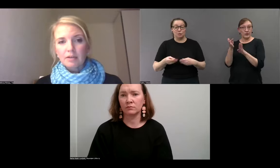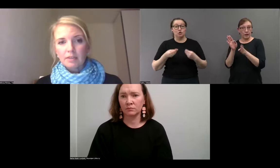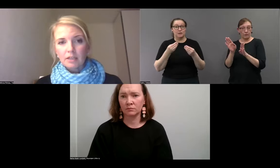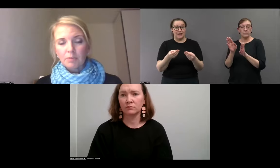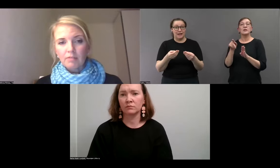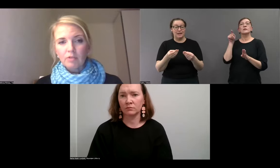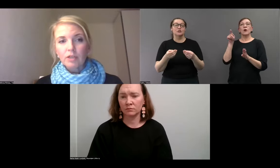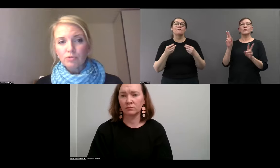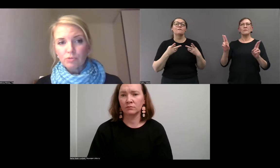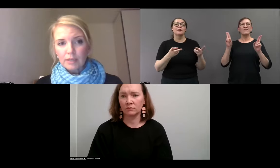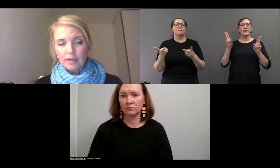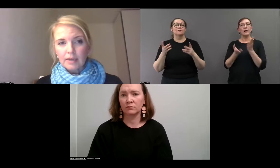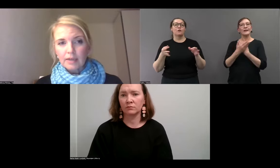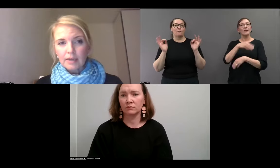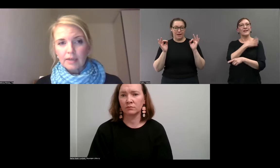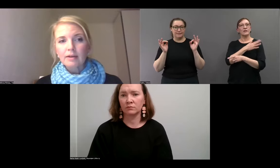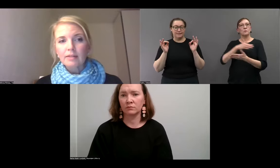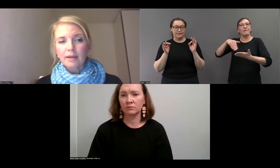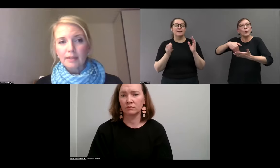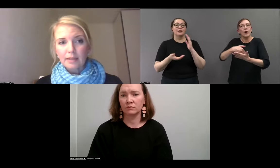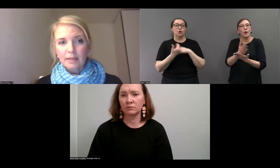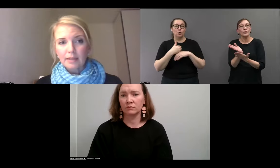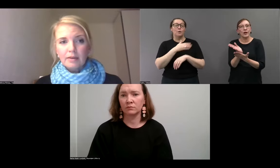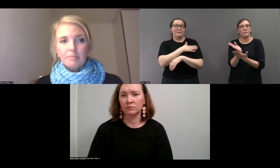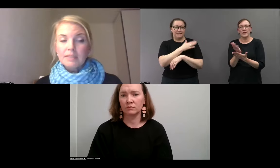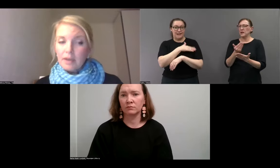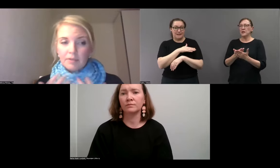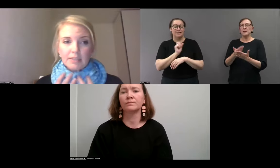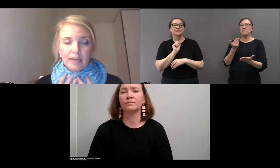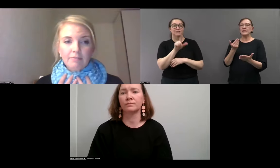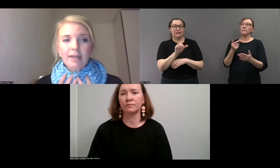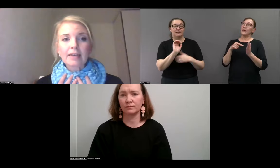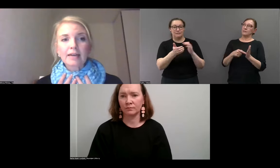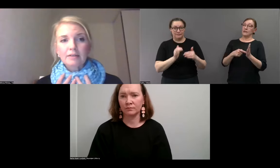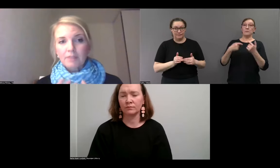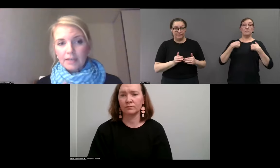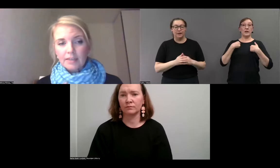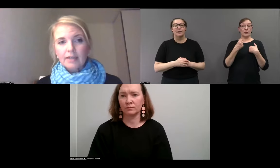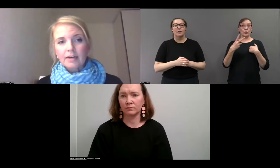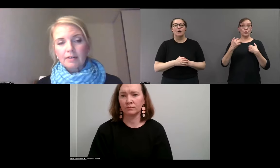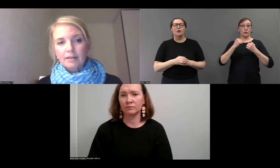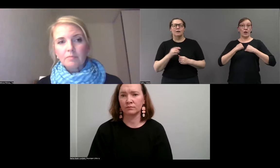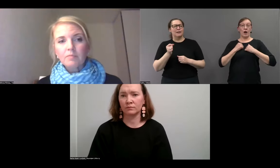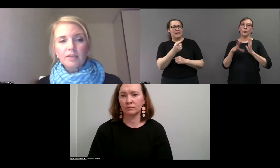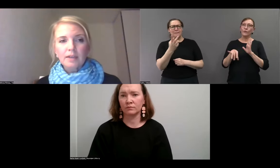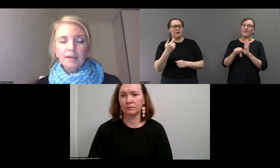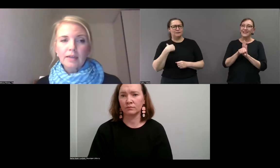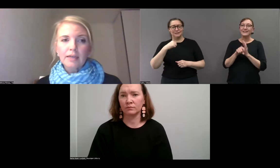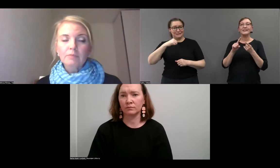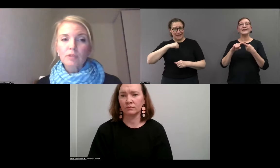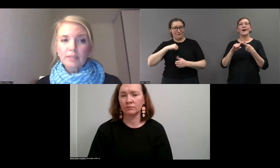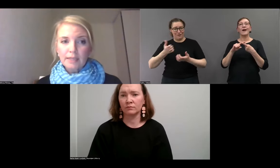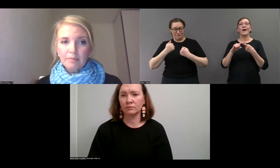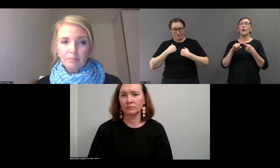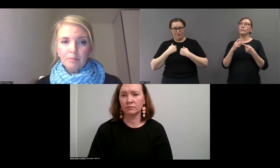viralliseen asiakaspalveluun. Ja syy siinä, että ei kannata lähettää, mä saan itse välillä viestejä ja vastailenkin